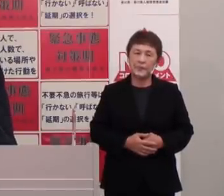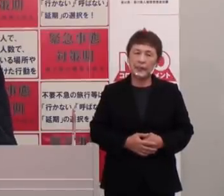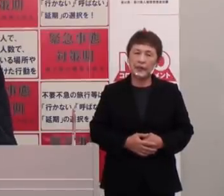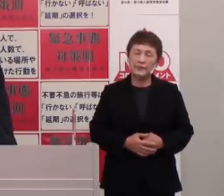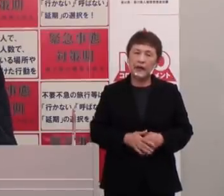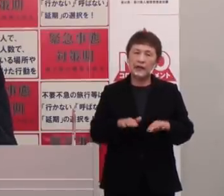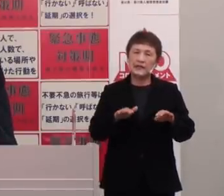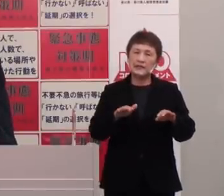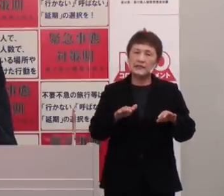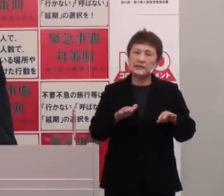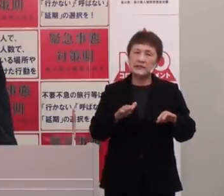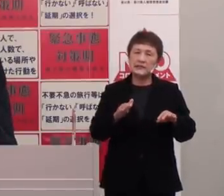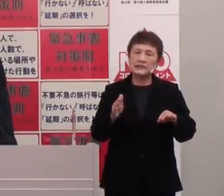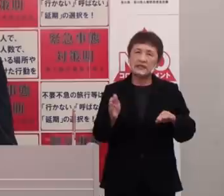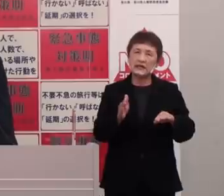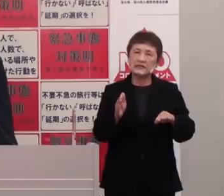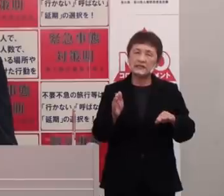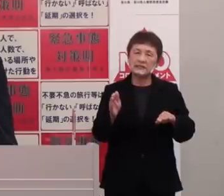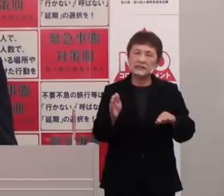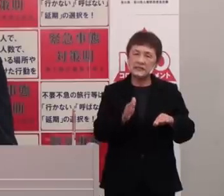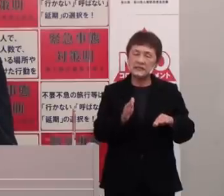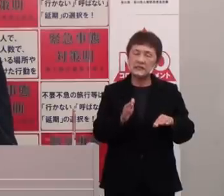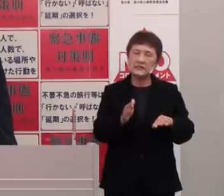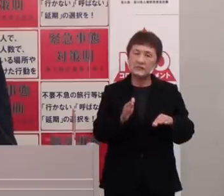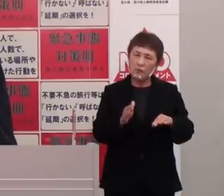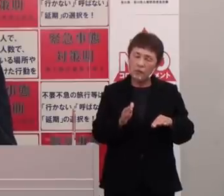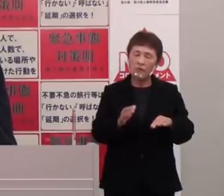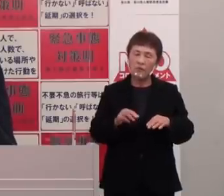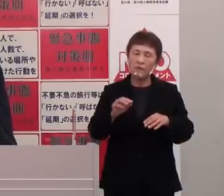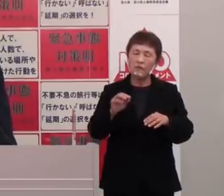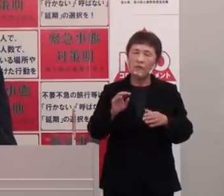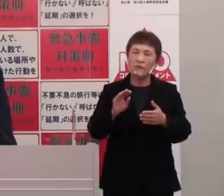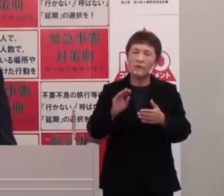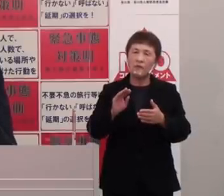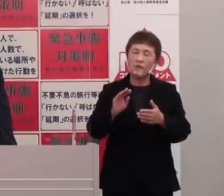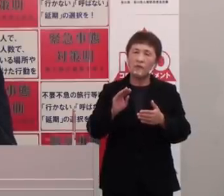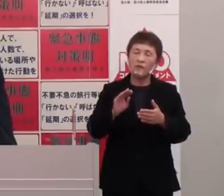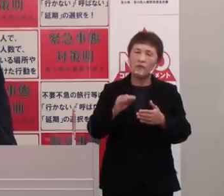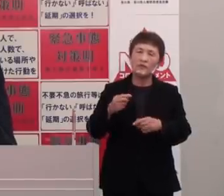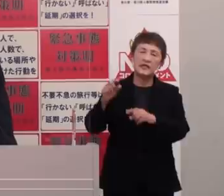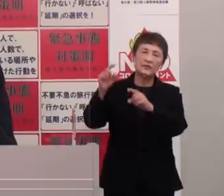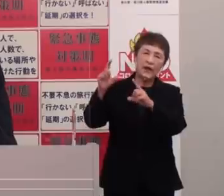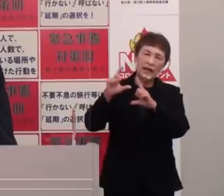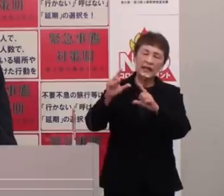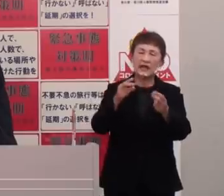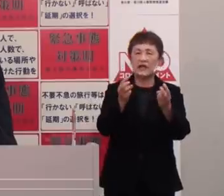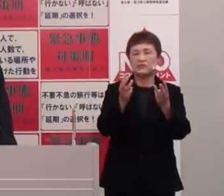最近の改定で加わった数値ですけれども、それが